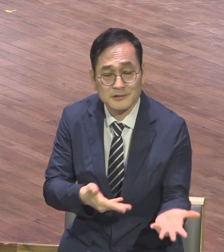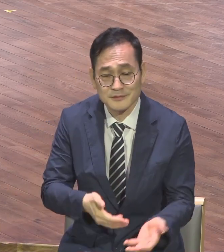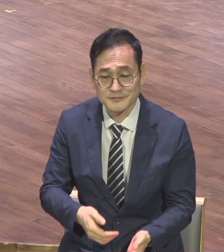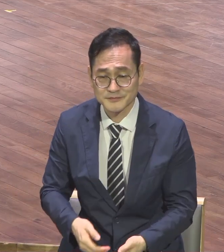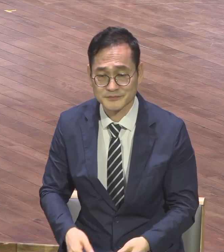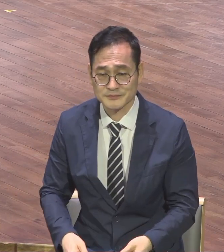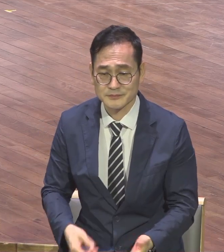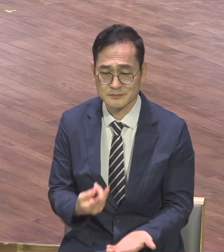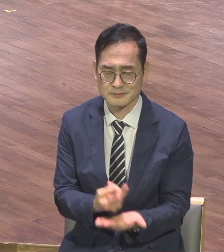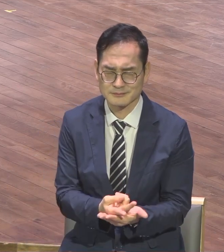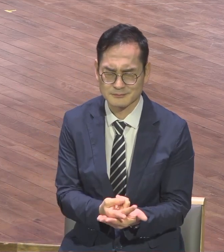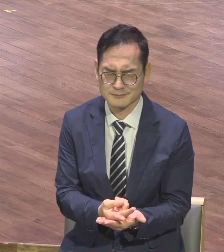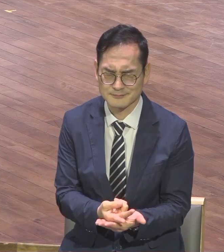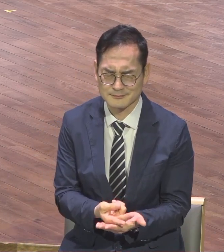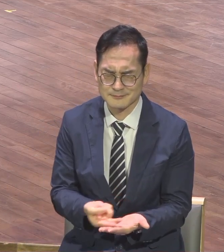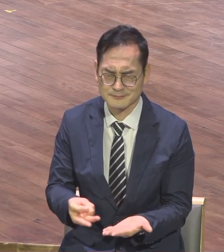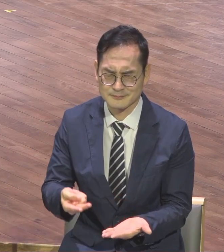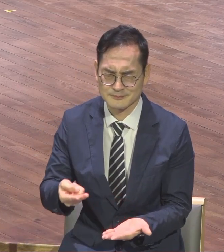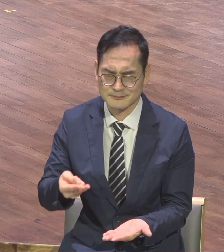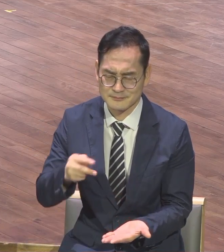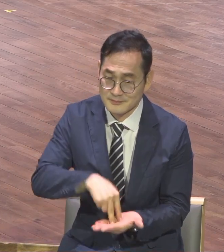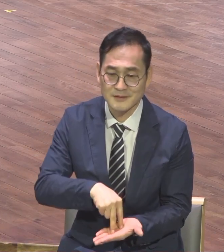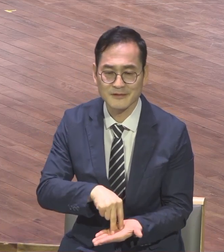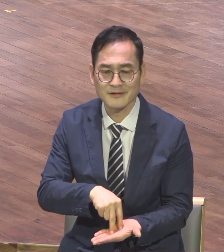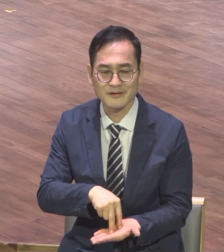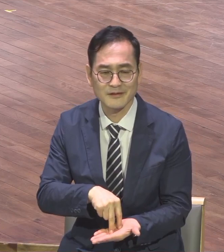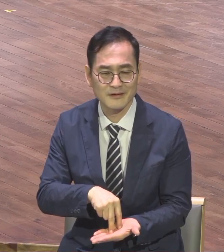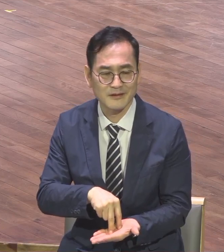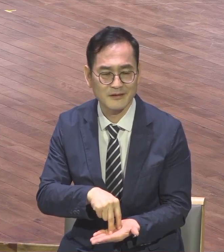그런데 바울이 다시 일어나